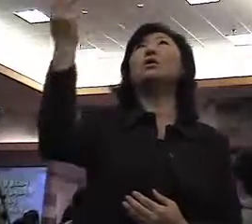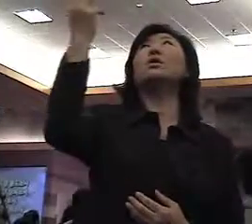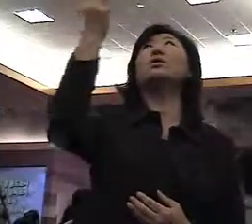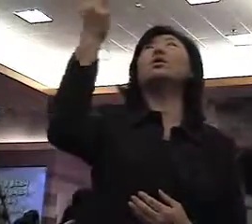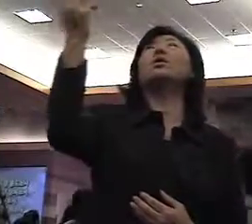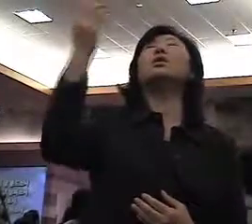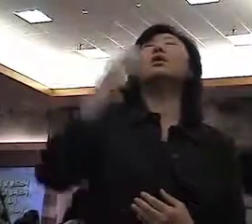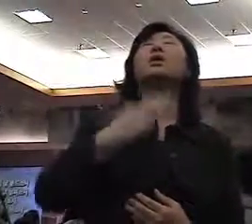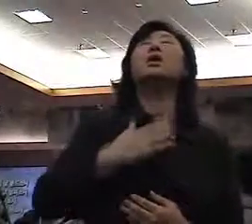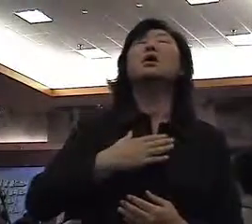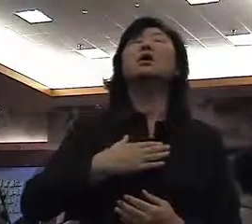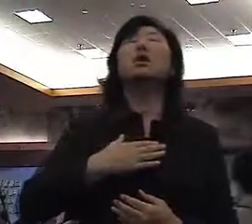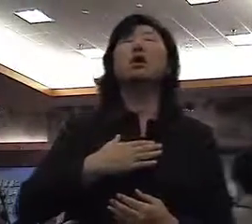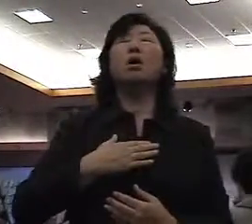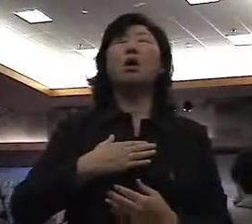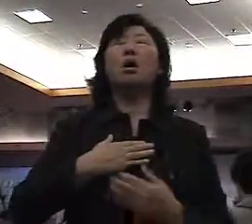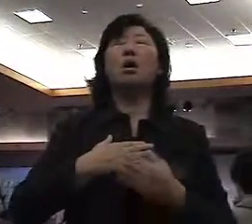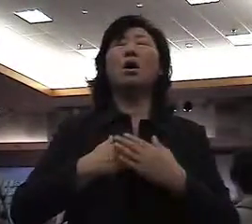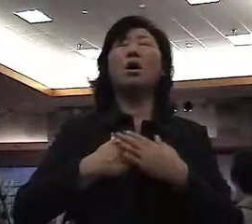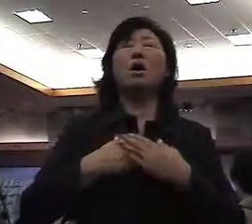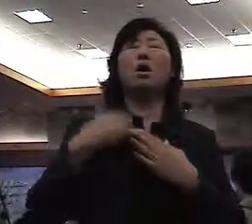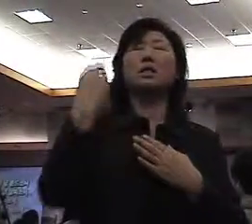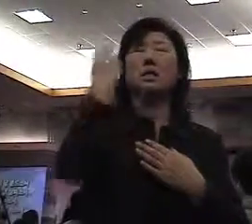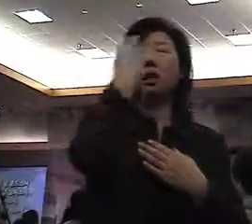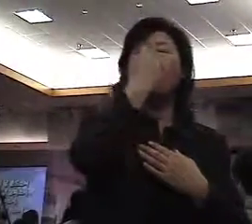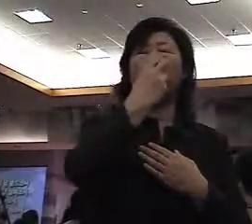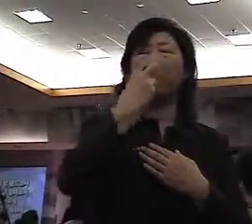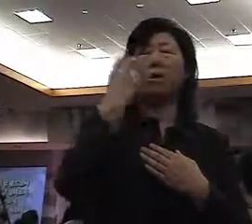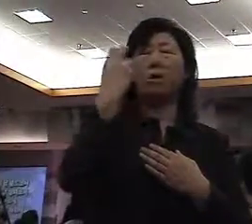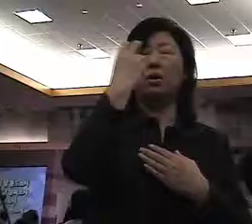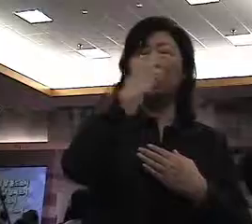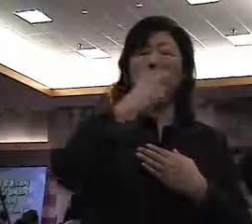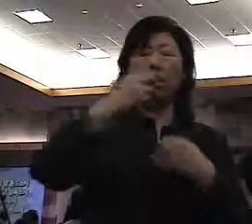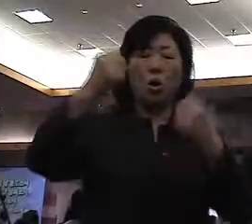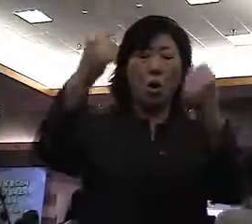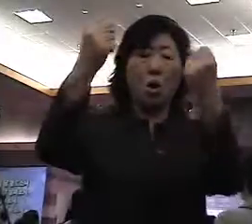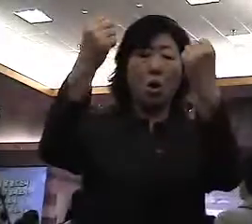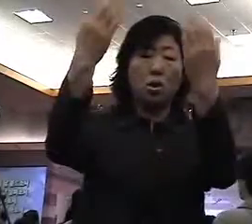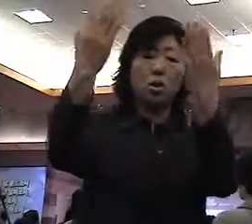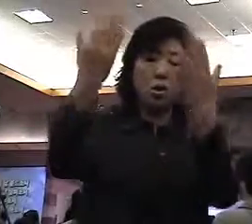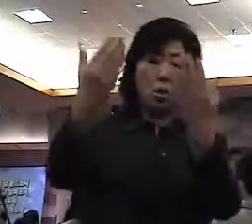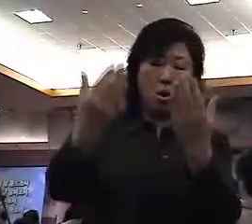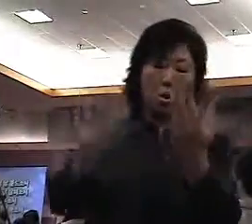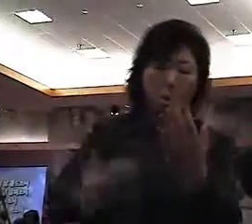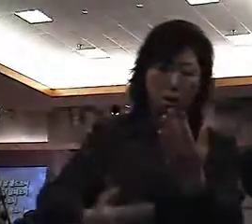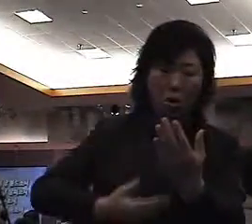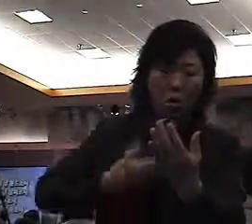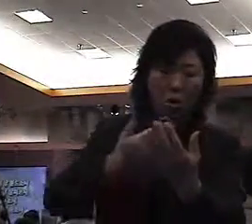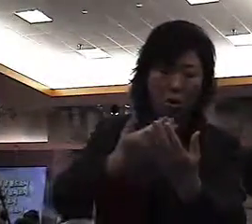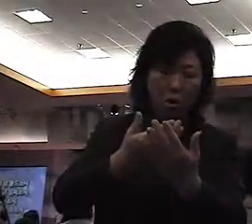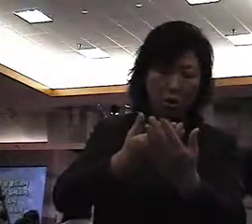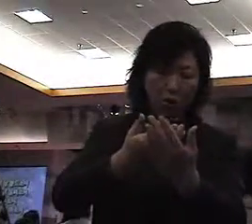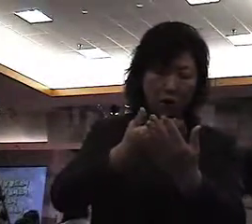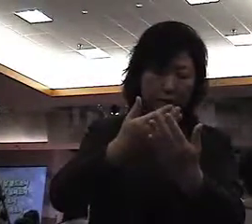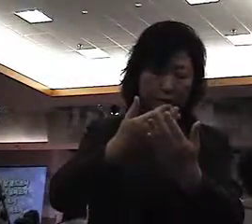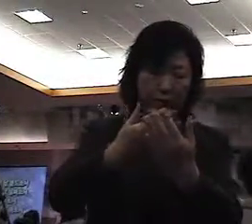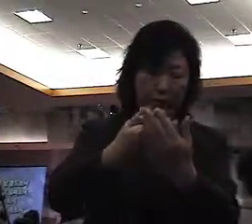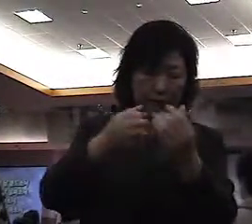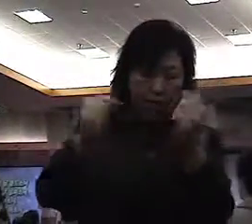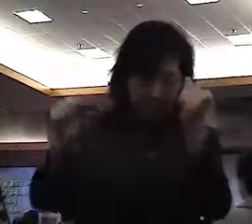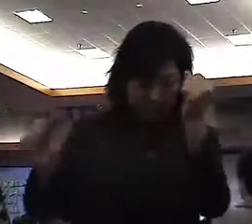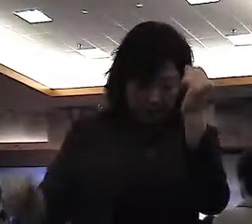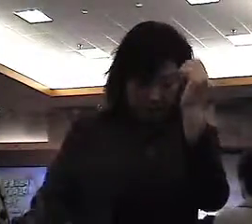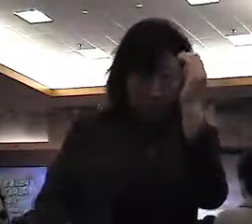성령님, 날 살피소서.